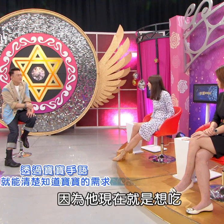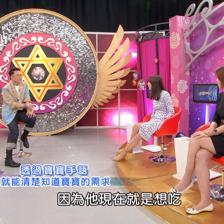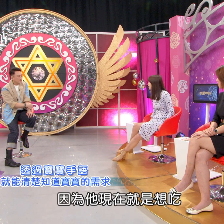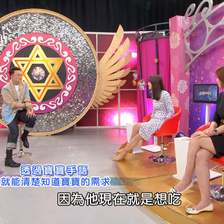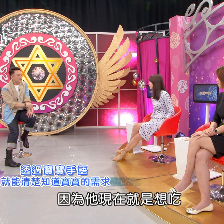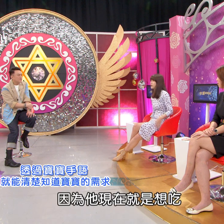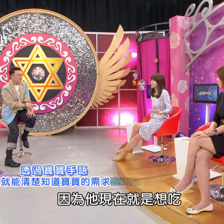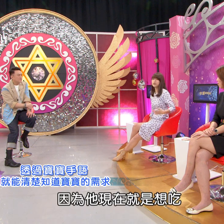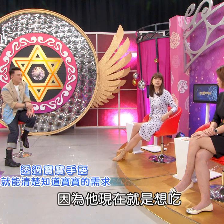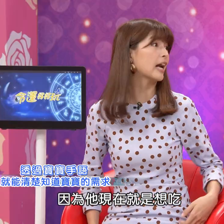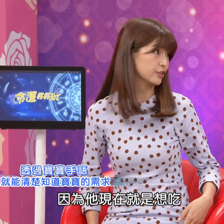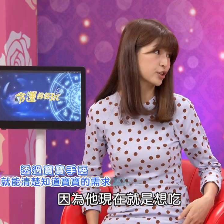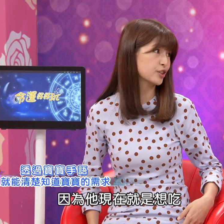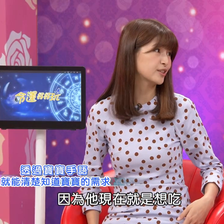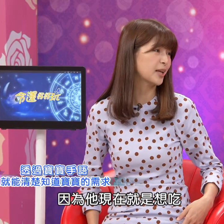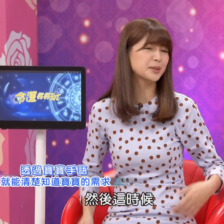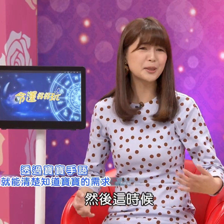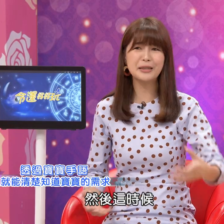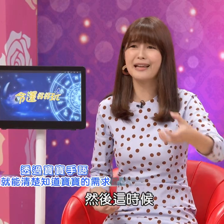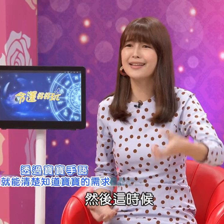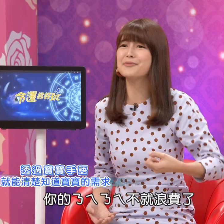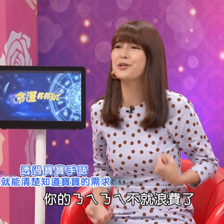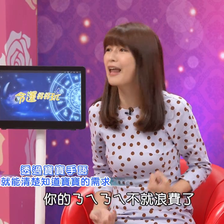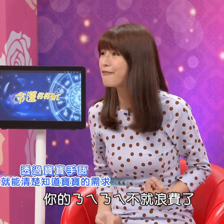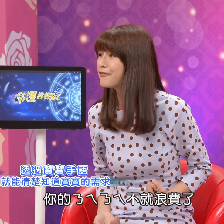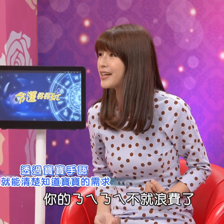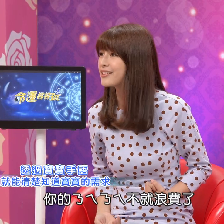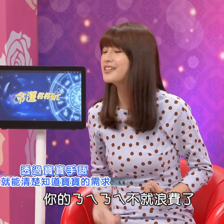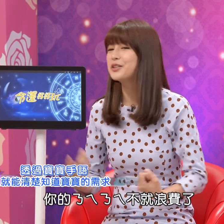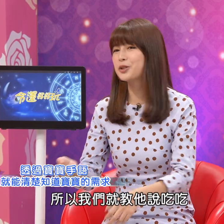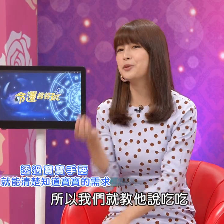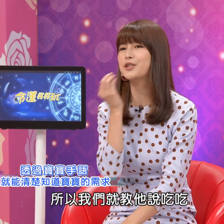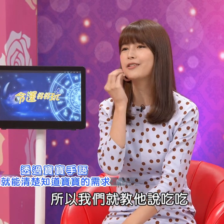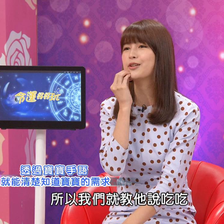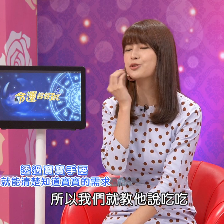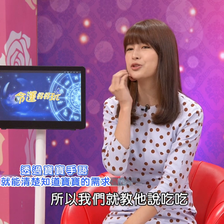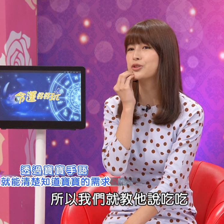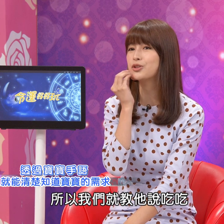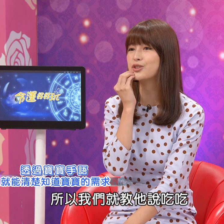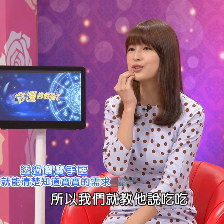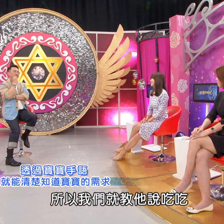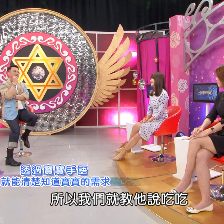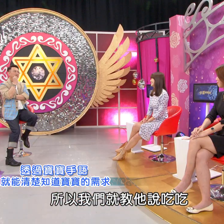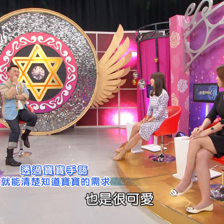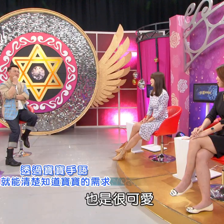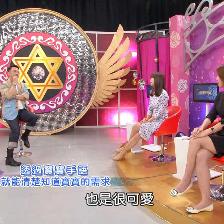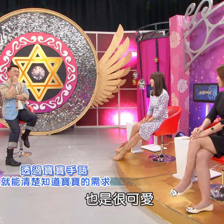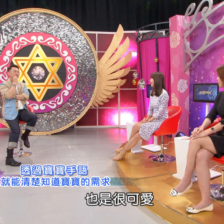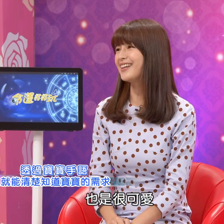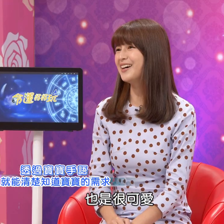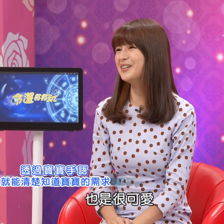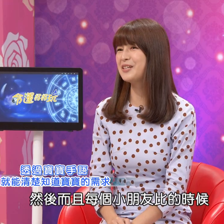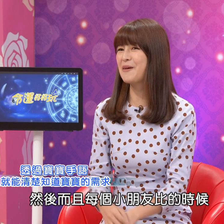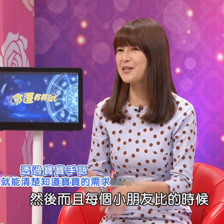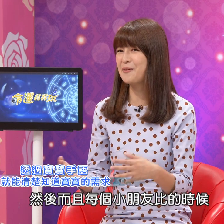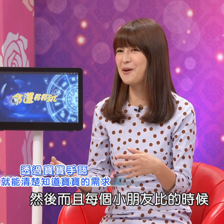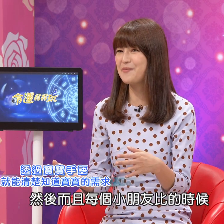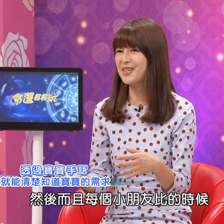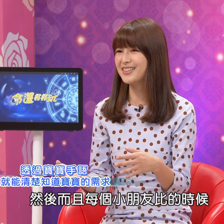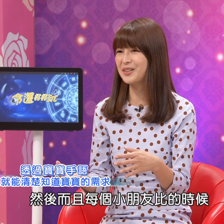耶因為他現在就是想吃然後這時候奶奶就浪費了所以我們就教他說吃吃就是很可愛然後而且每個小朋友比的時候